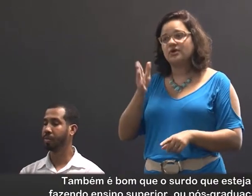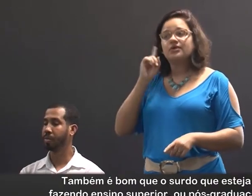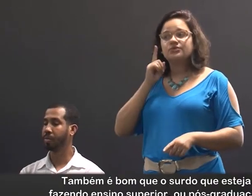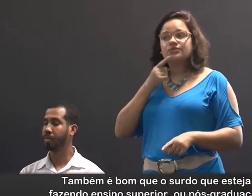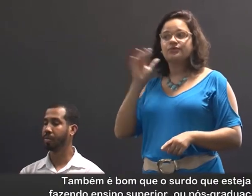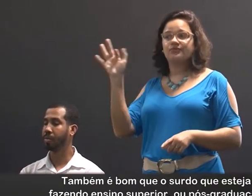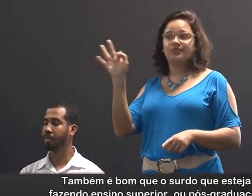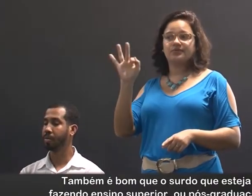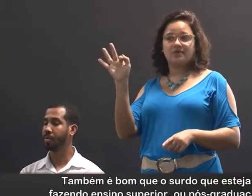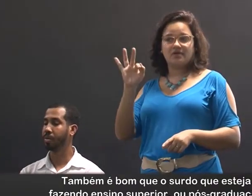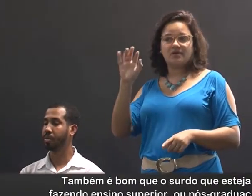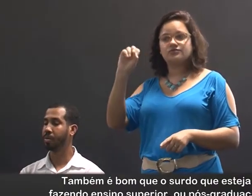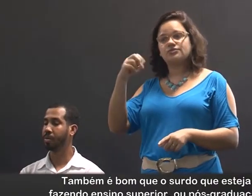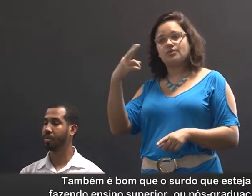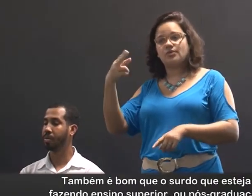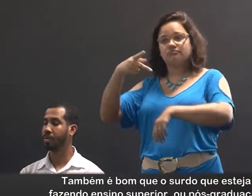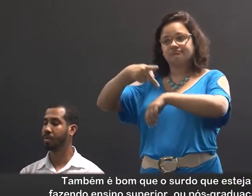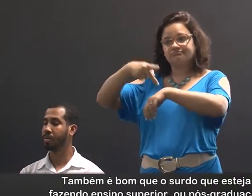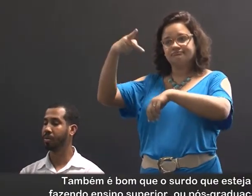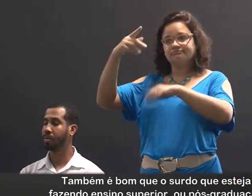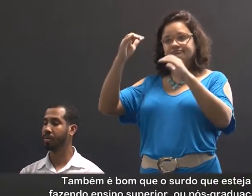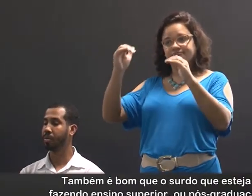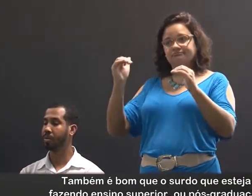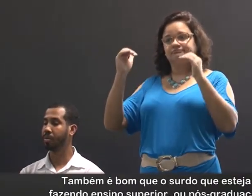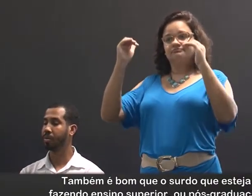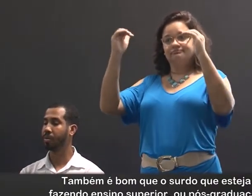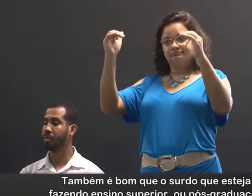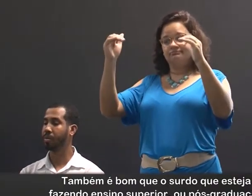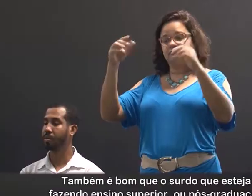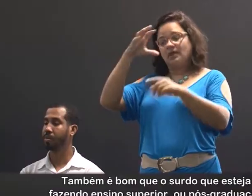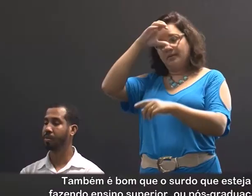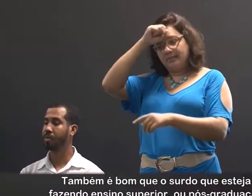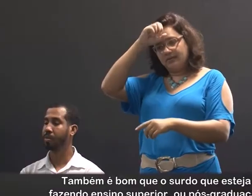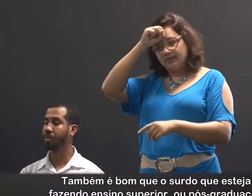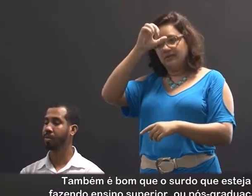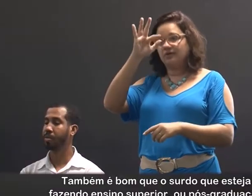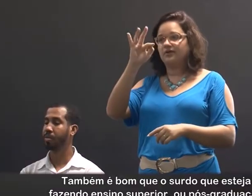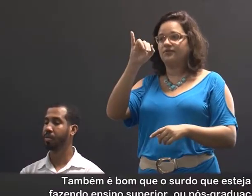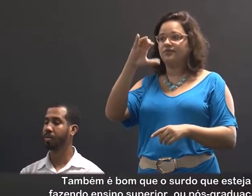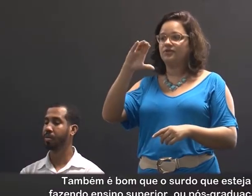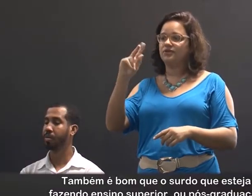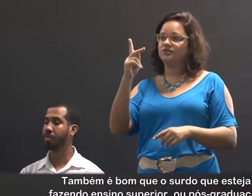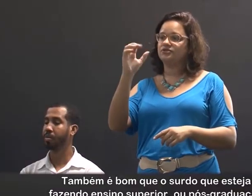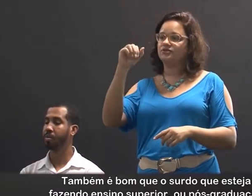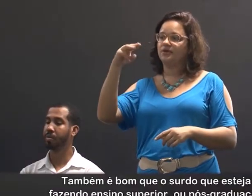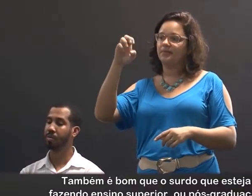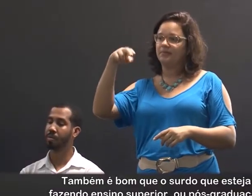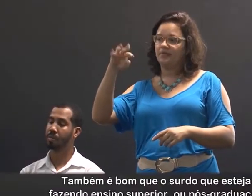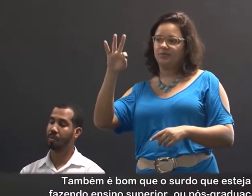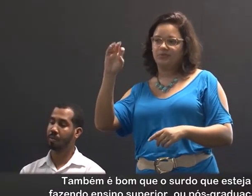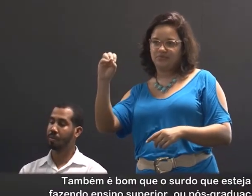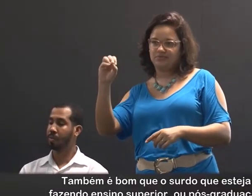Também é bom que o surdo, ou, por exemplo, possa estar estudando no ensino superior, numa pós-graduação,